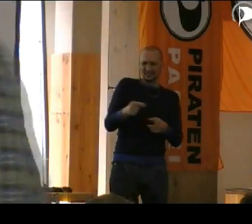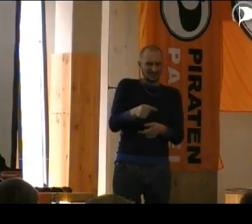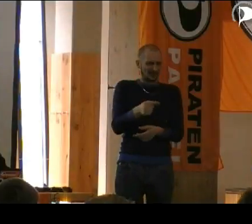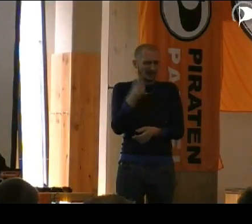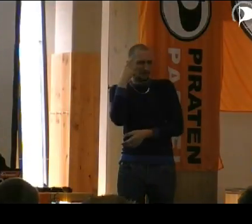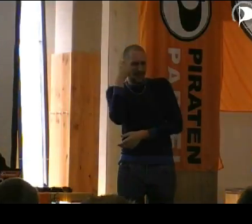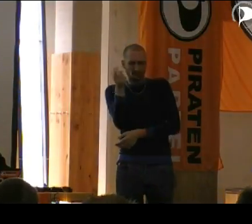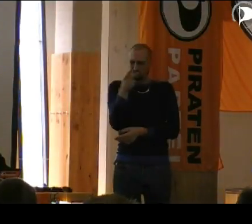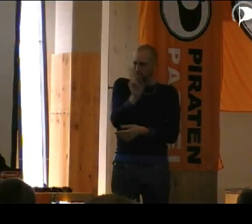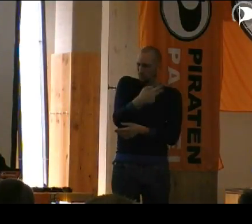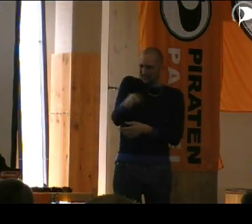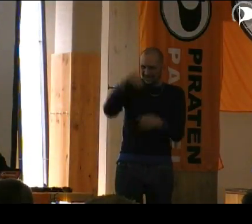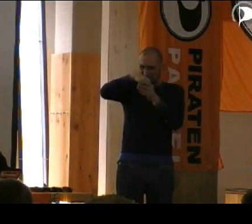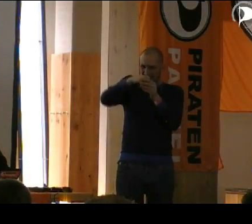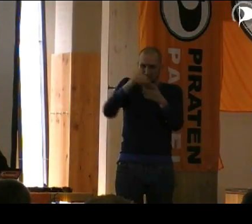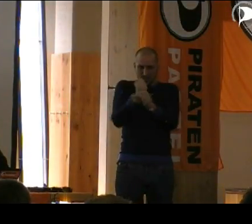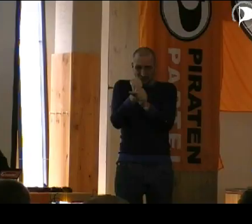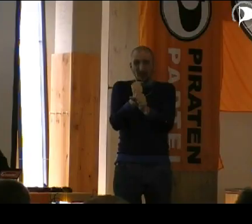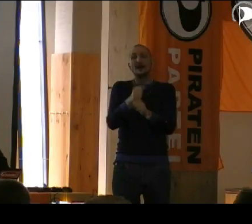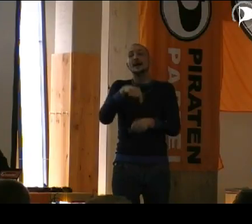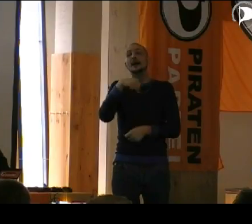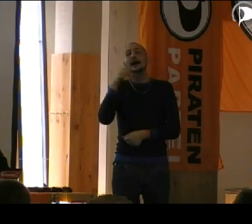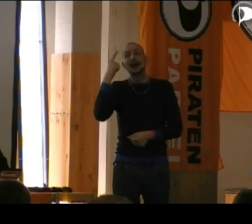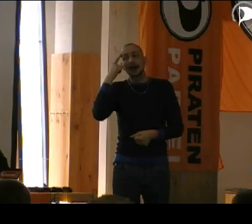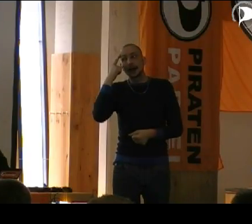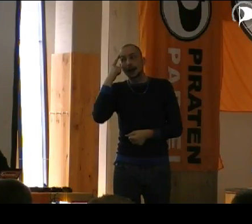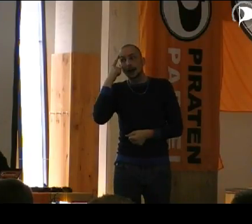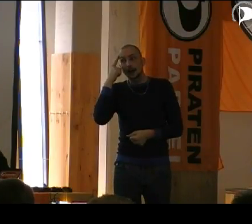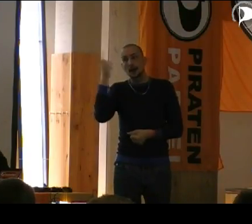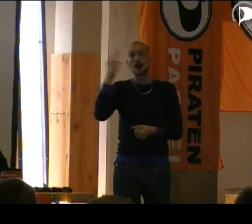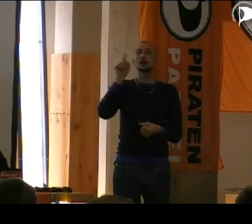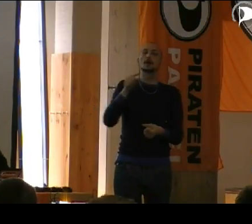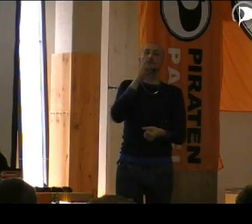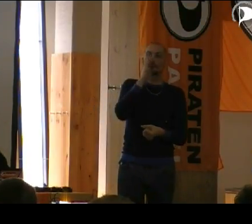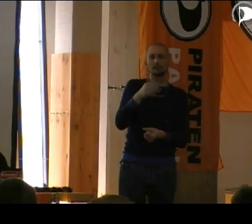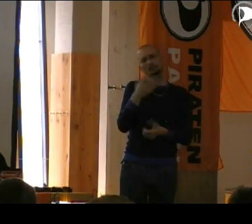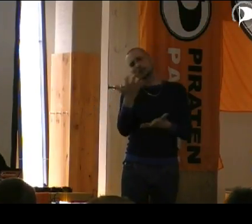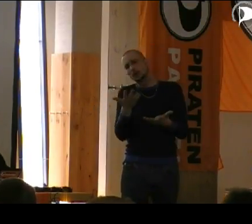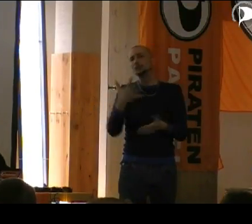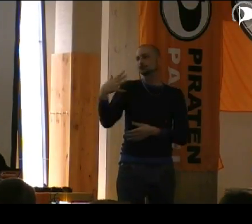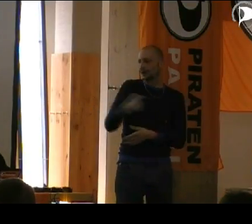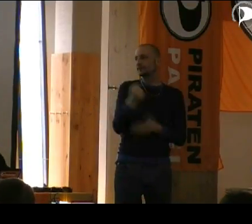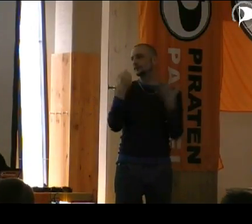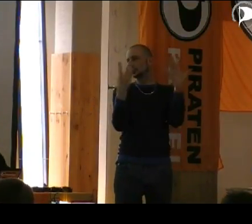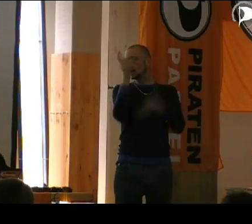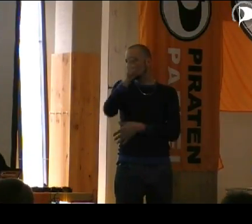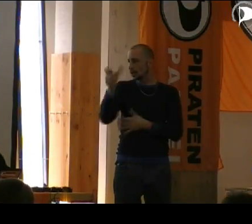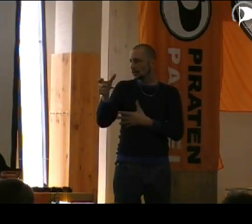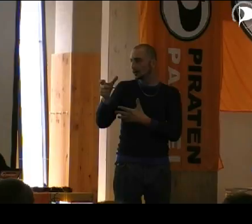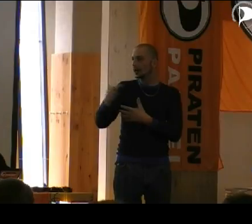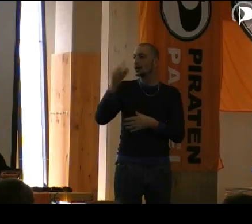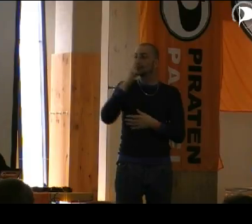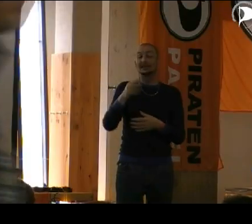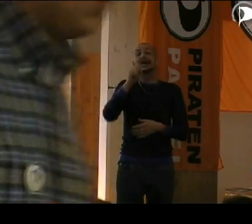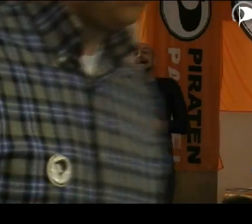gezahlt das ist nicht notwendig sein wir das ist wirklich einmalig finden um sein ich war es trage ich dass herr oberst anderes unterstützen würde werden das